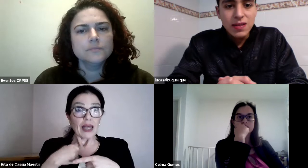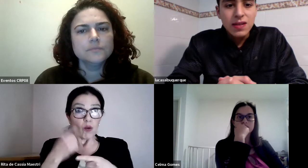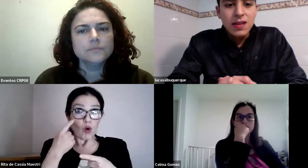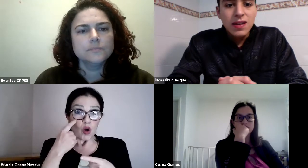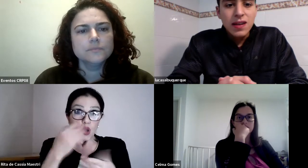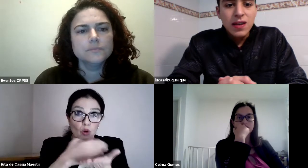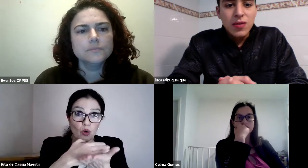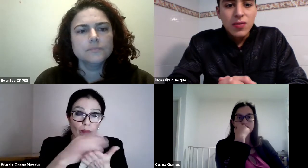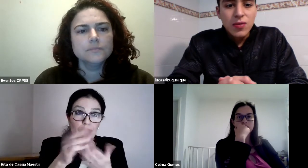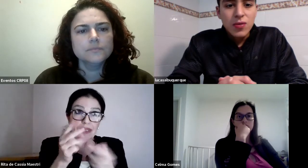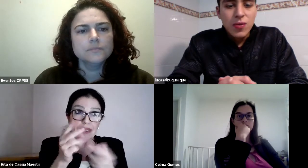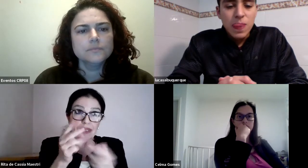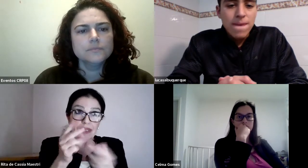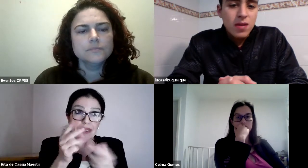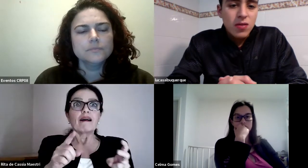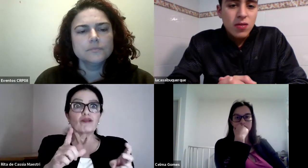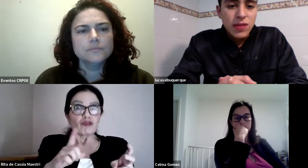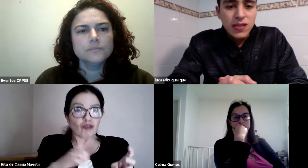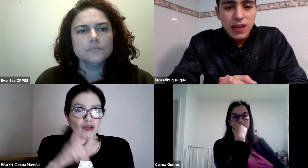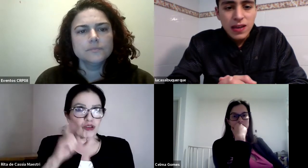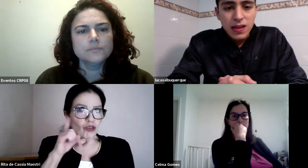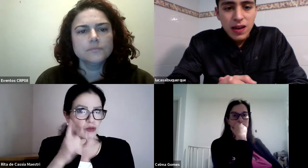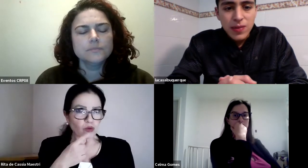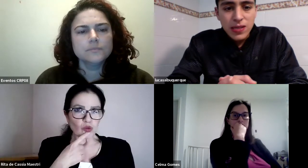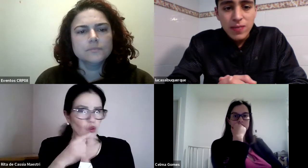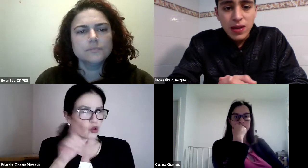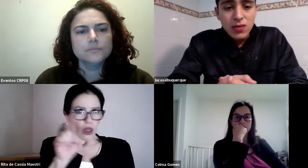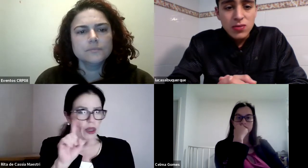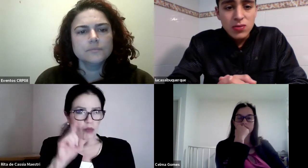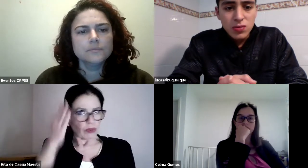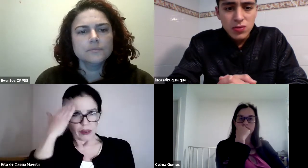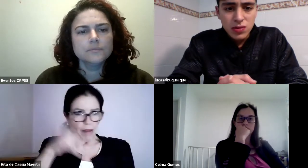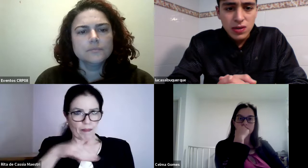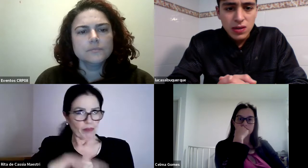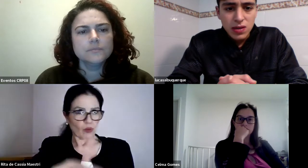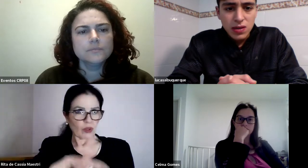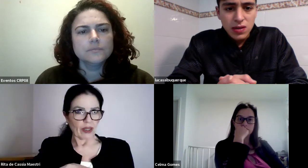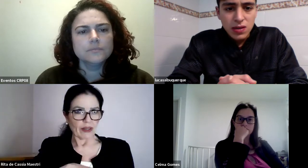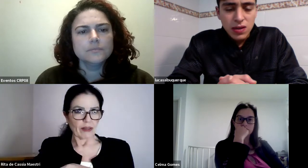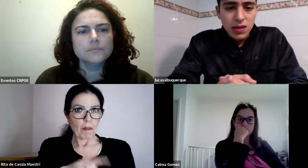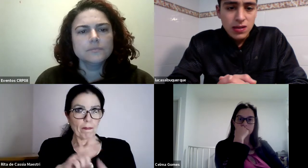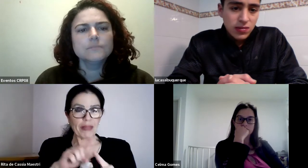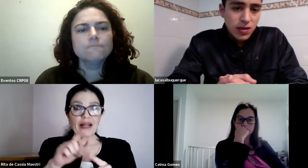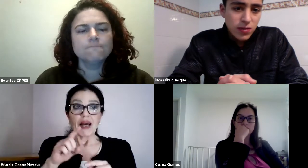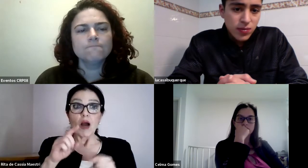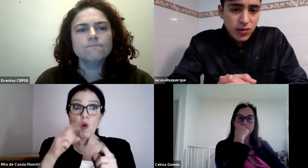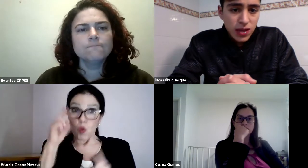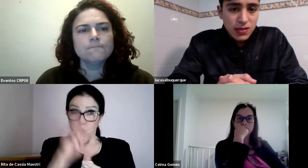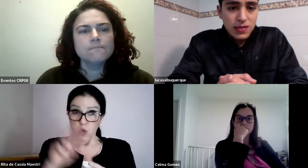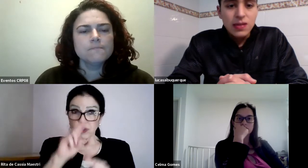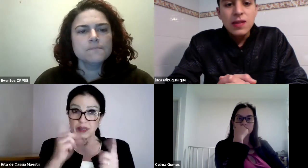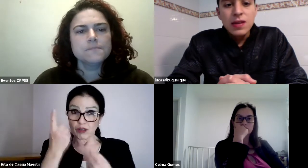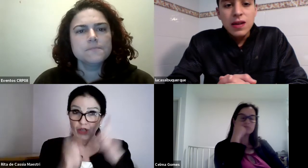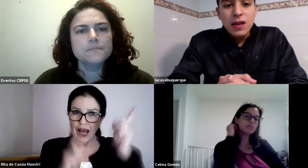quando você pensa, eu comecei a perceber que os surdos, eles não sabiam